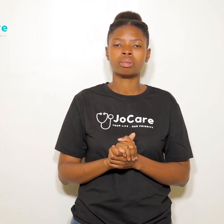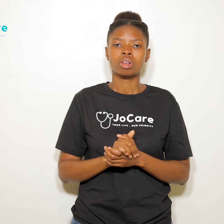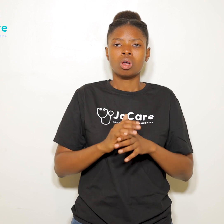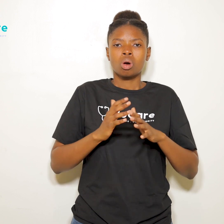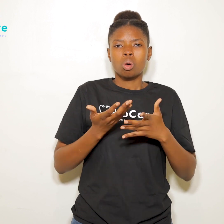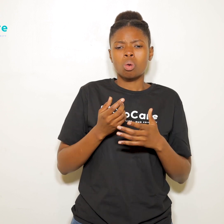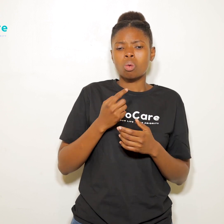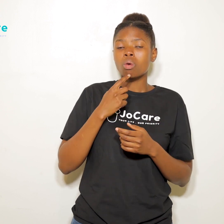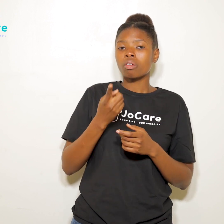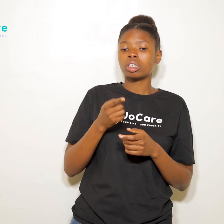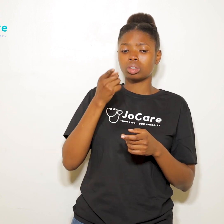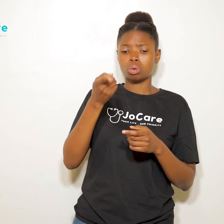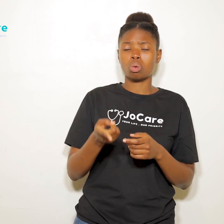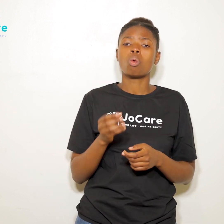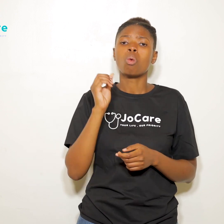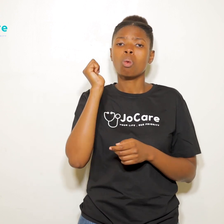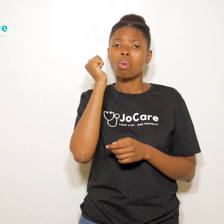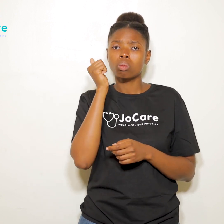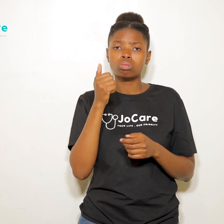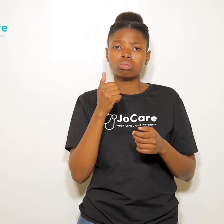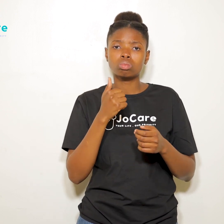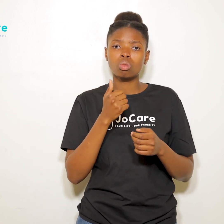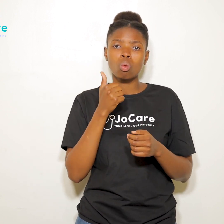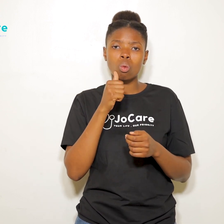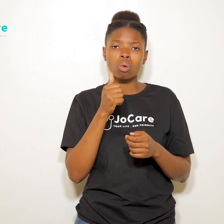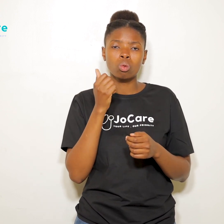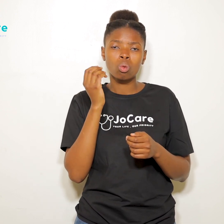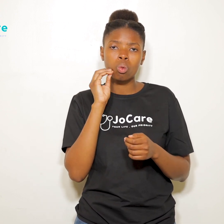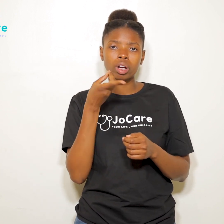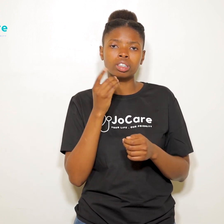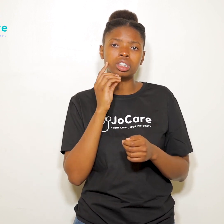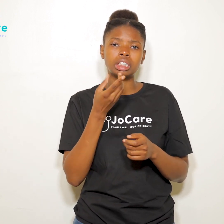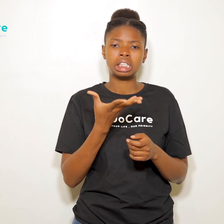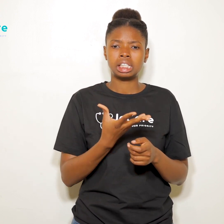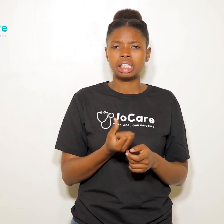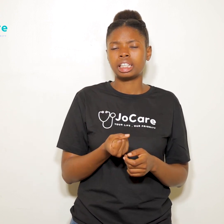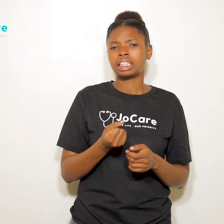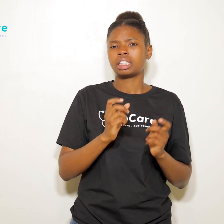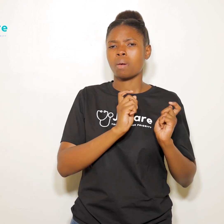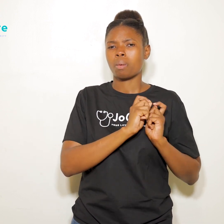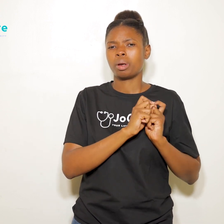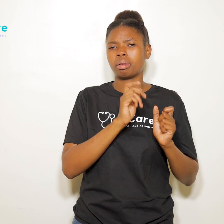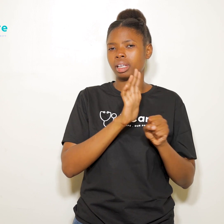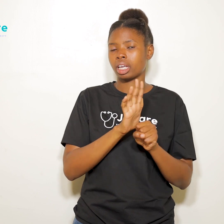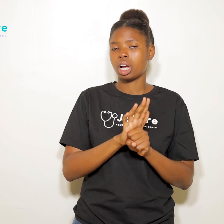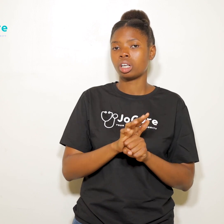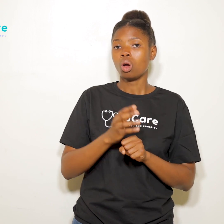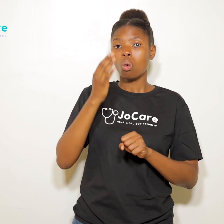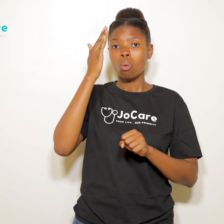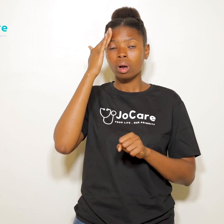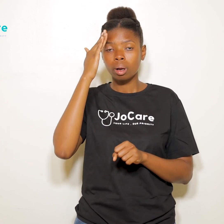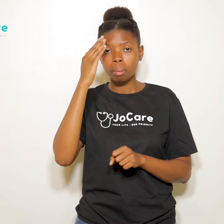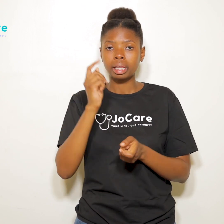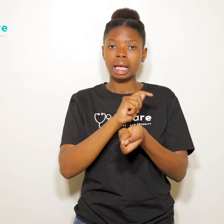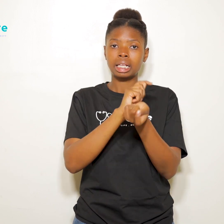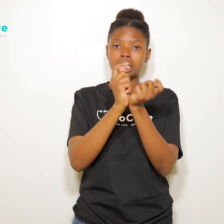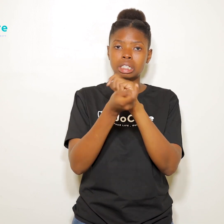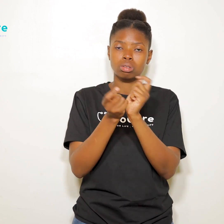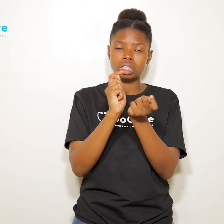nagize uburibwe bukabije cyane, ku buryo hari ikintu iyo gihindutseho ushobora kumenya ihindagurika ryabaye mu mubiri wawe, ku